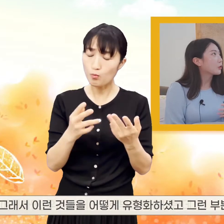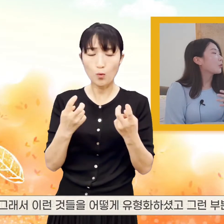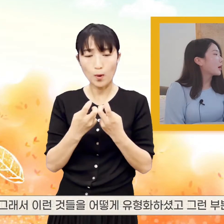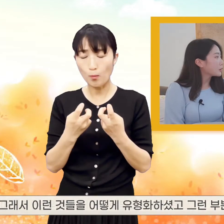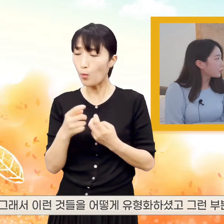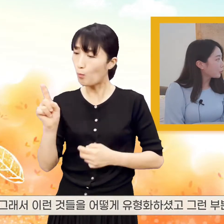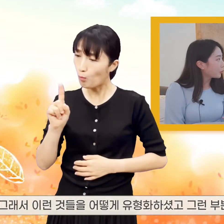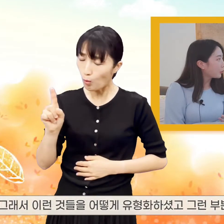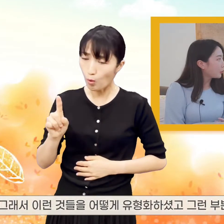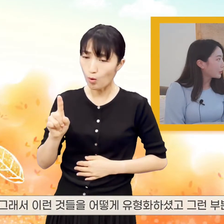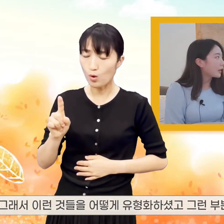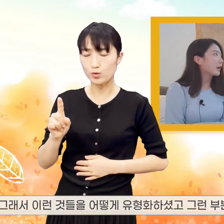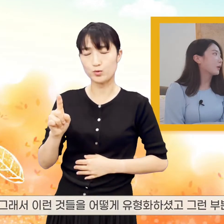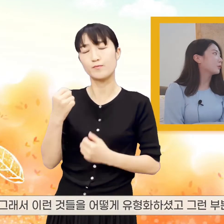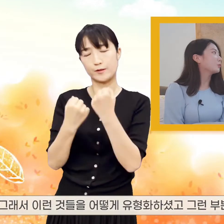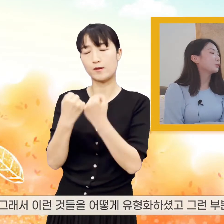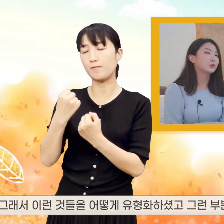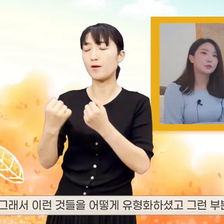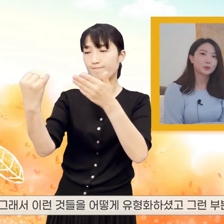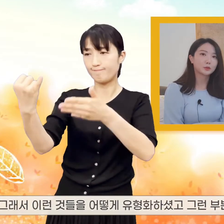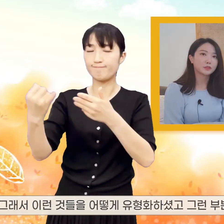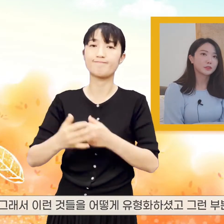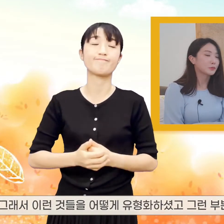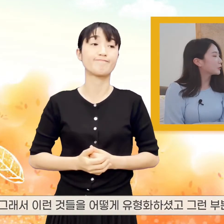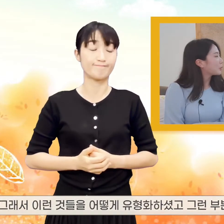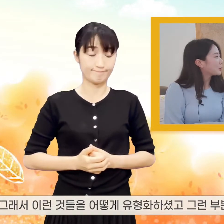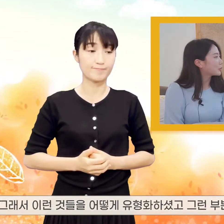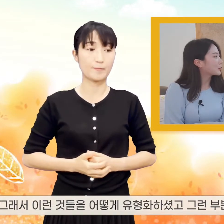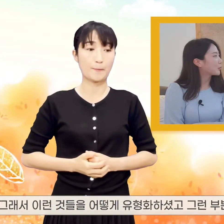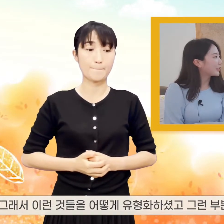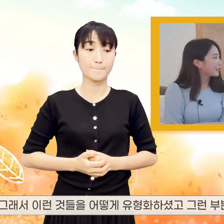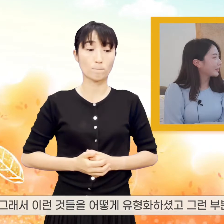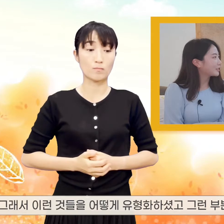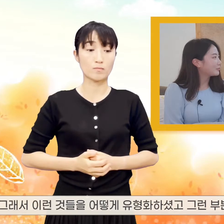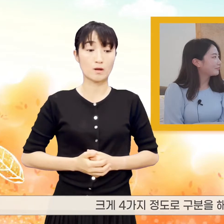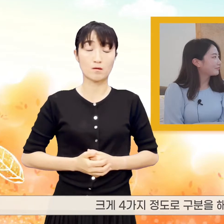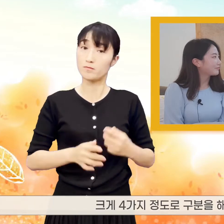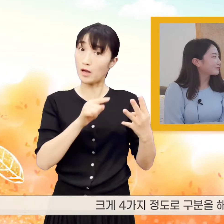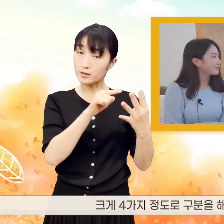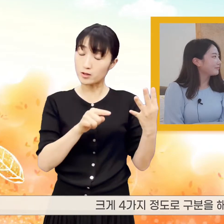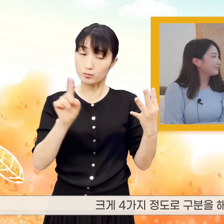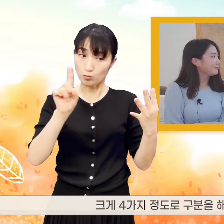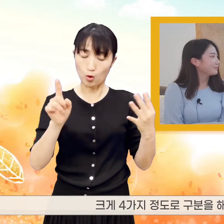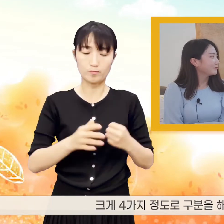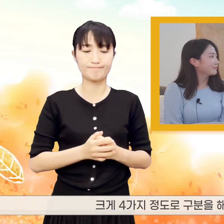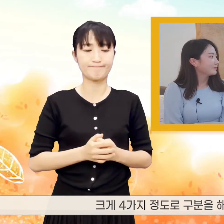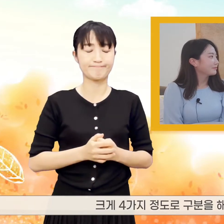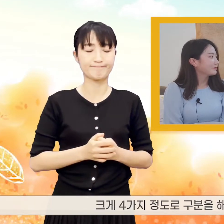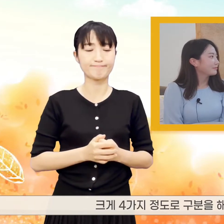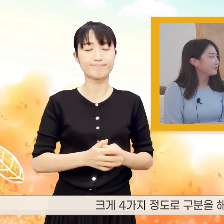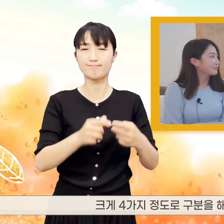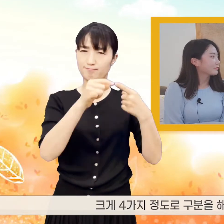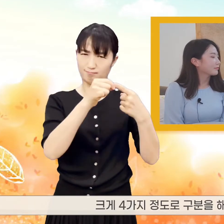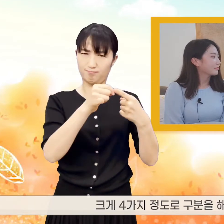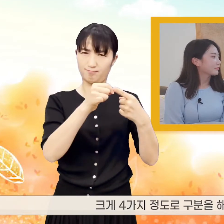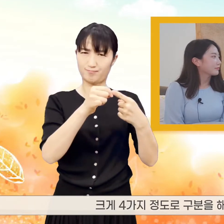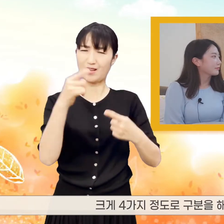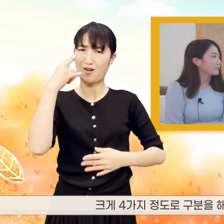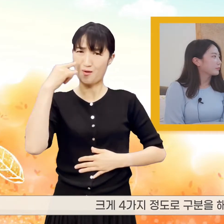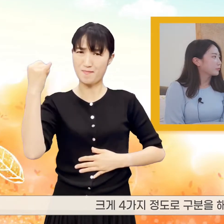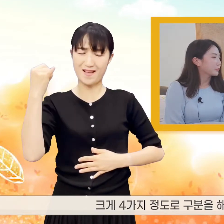어떻게 유형화하셨고, 네. 예, 그런 부분들 조금 네. 들어보면 좋을 것 같아요. 네네. 그게 한 4가지 정도로